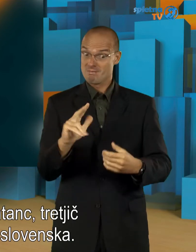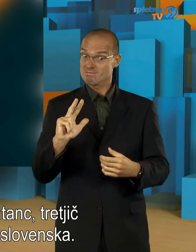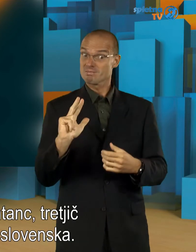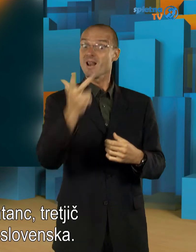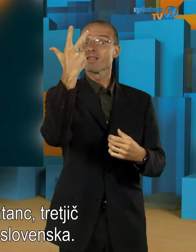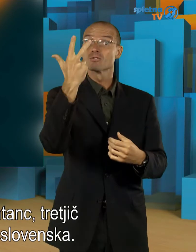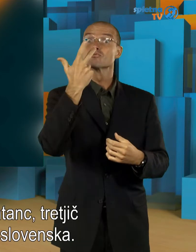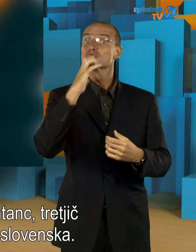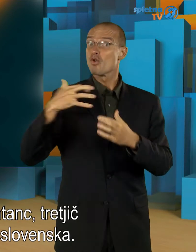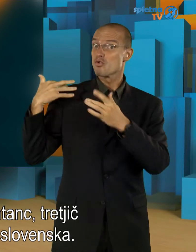tudi slovenska.